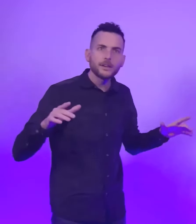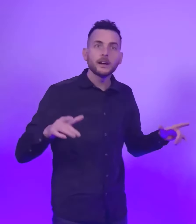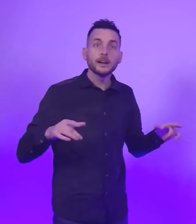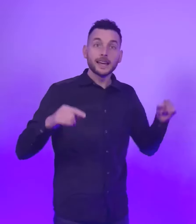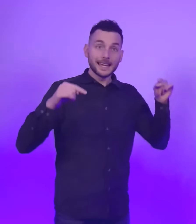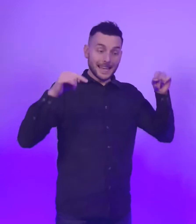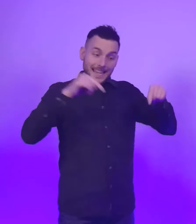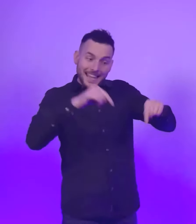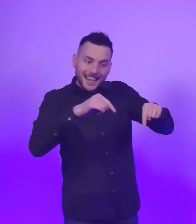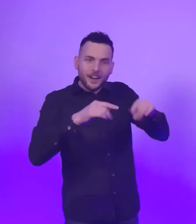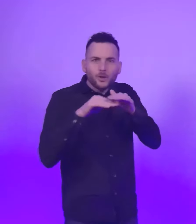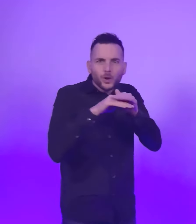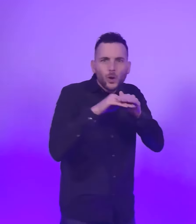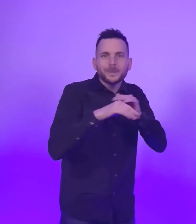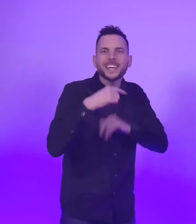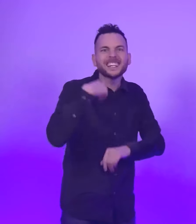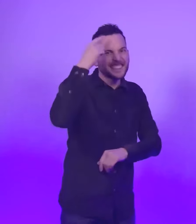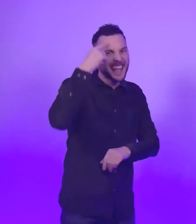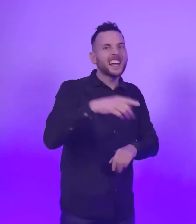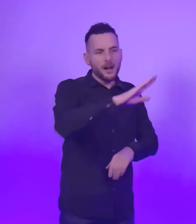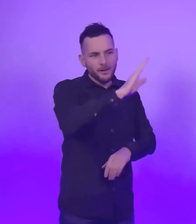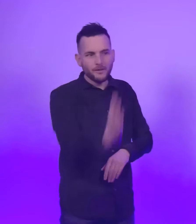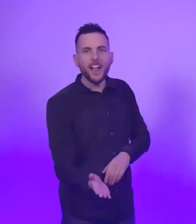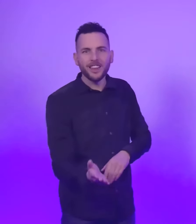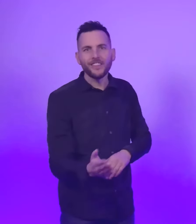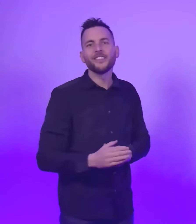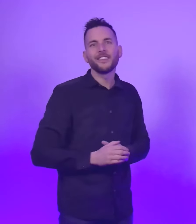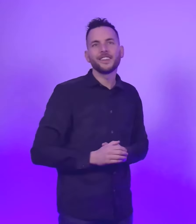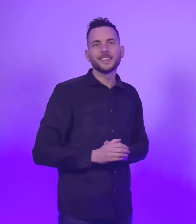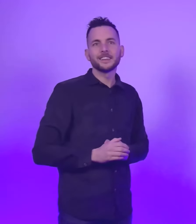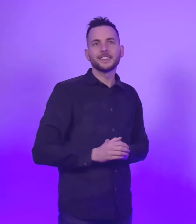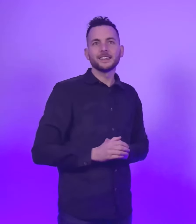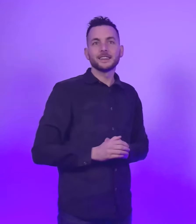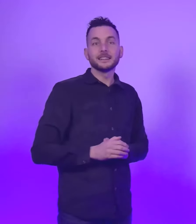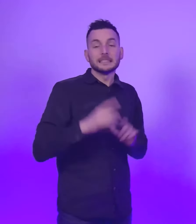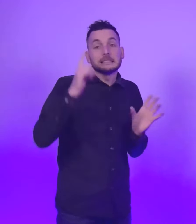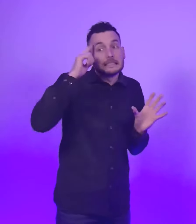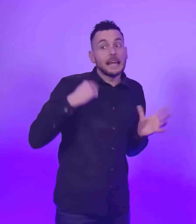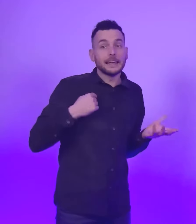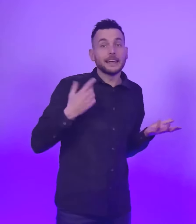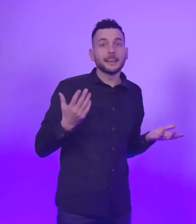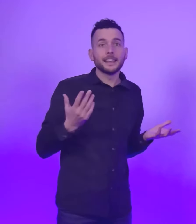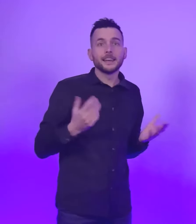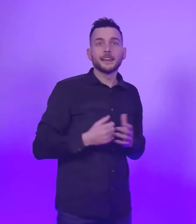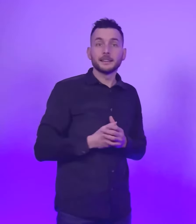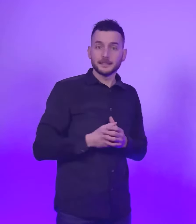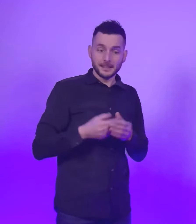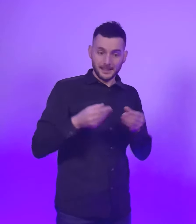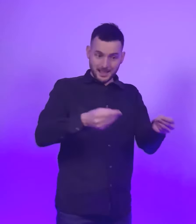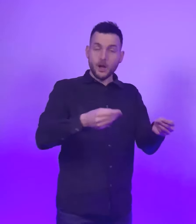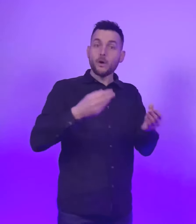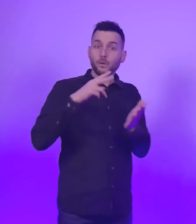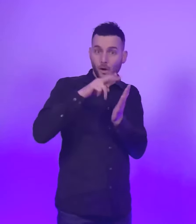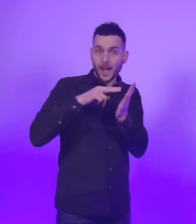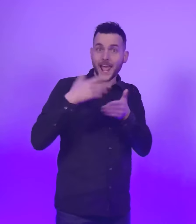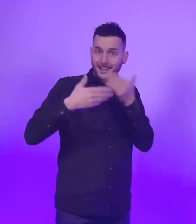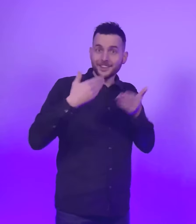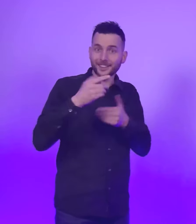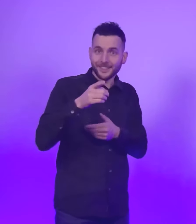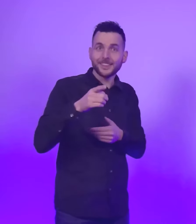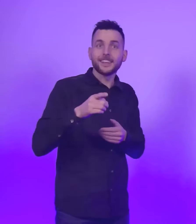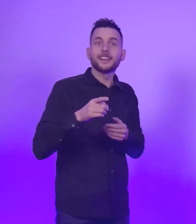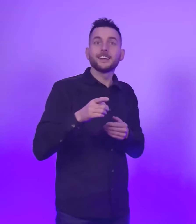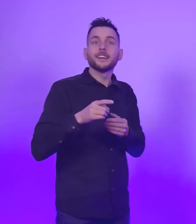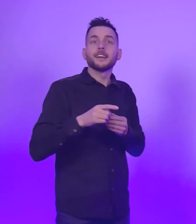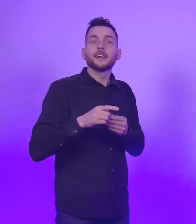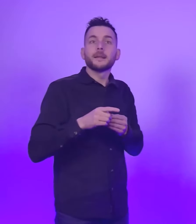een beetje verstopt. Oh. Ik denk dat hij er afgevallen is. Oh. Ja, ik denk dat denk tenminste, ik denk het. Oké. Wil jij hem eens voorlezen? En dit hoort er denk ik... bij.